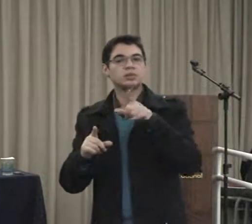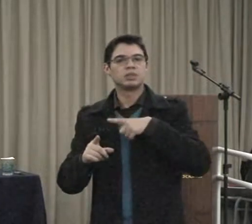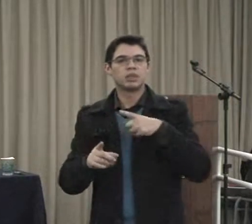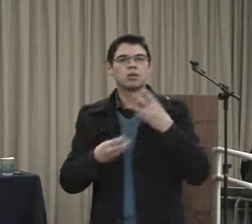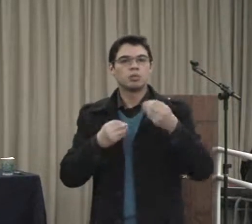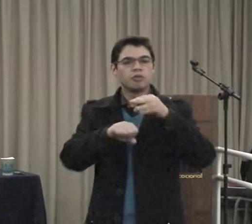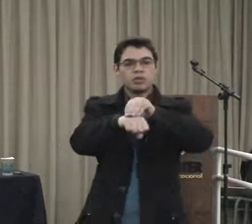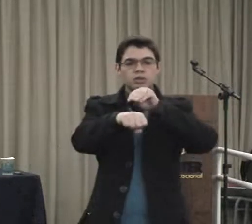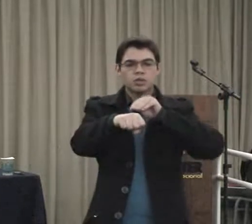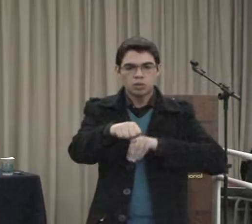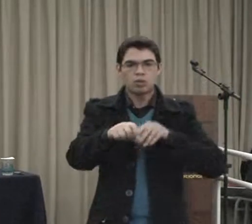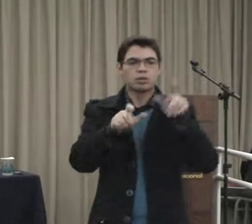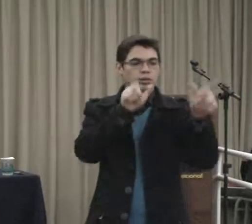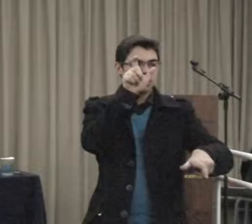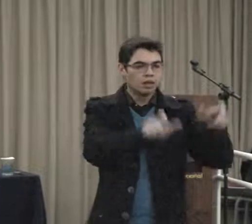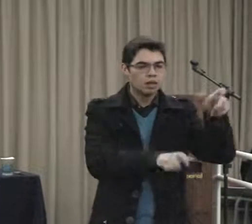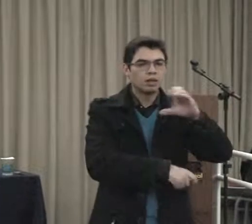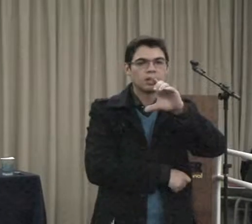jeito que a empresa